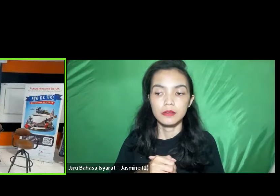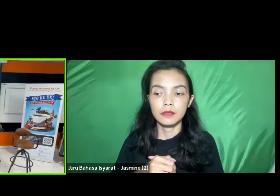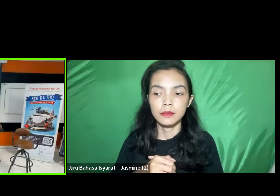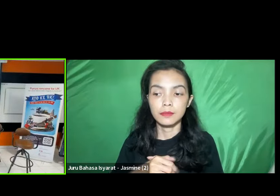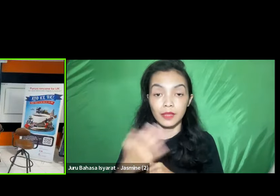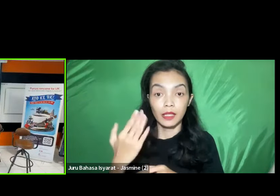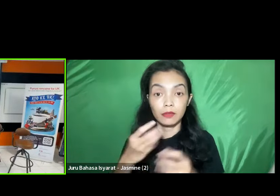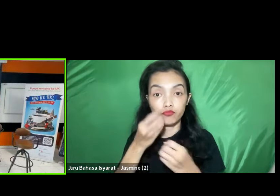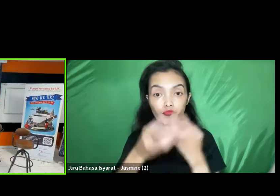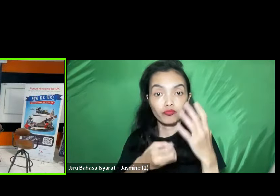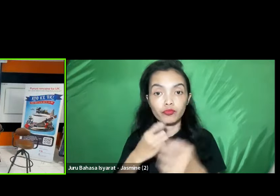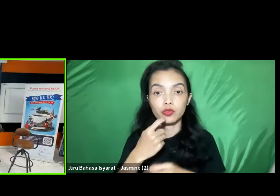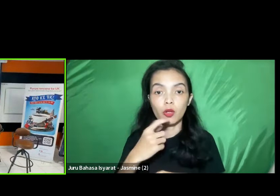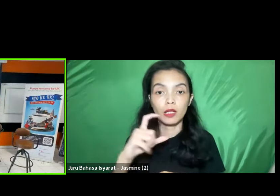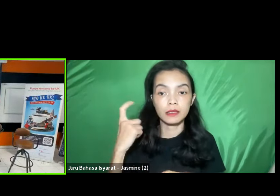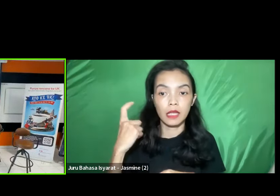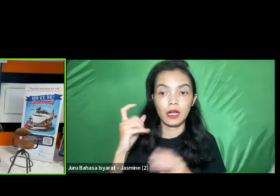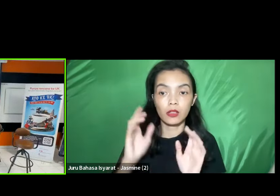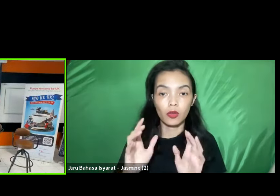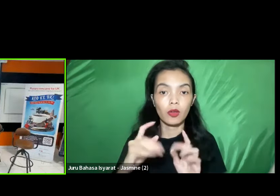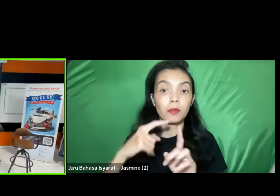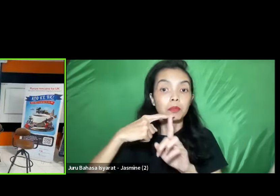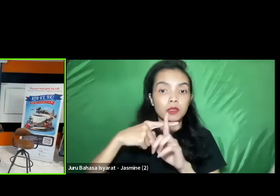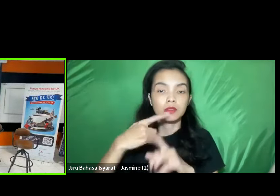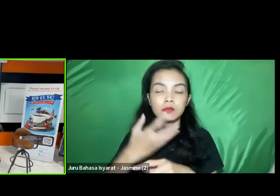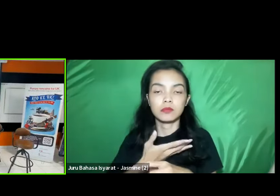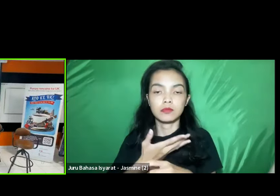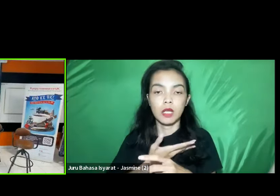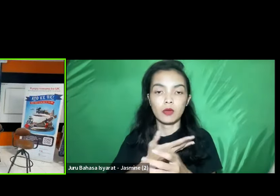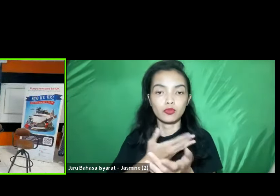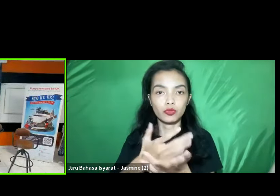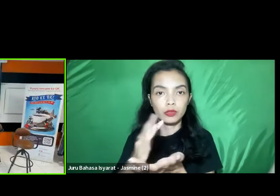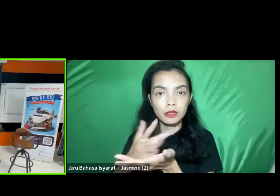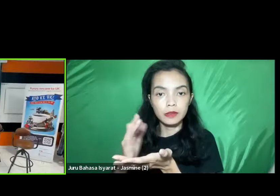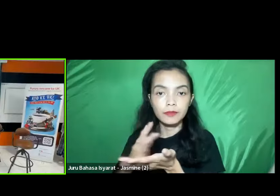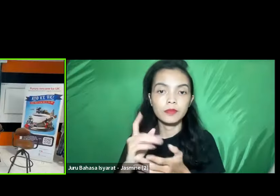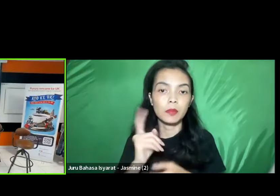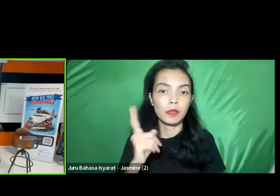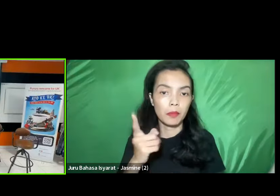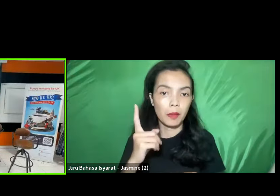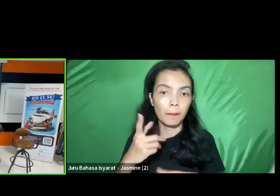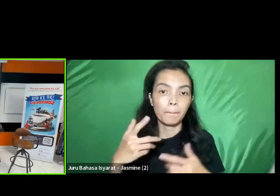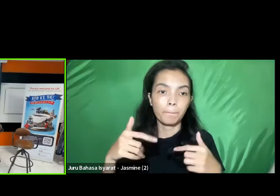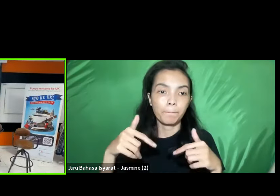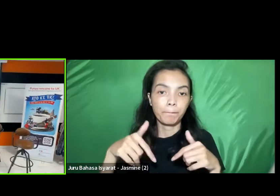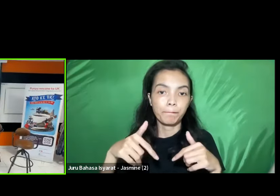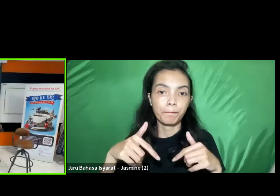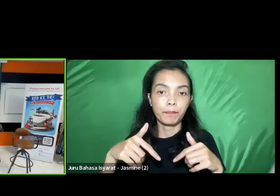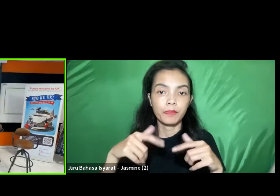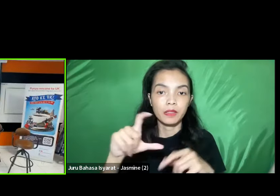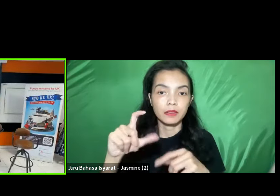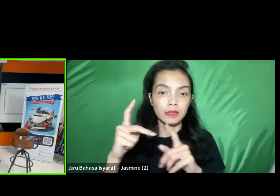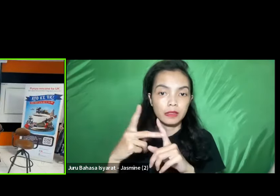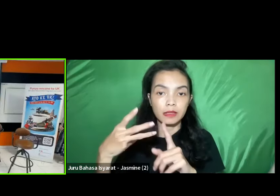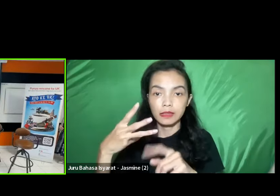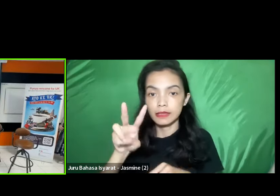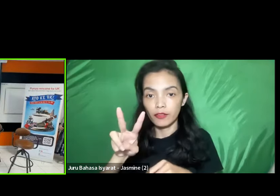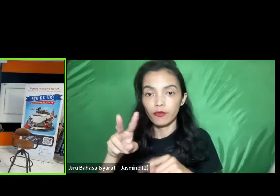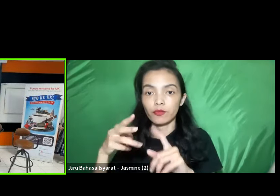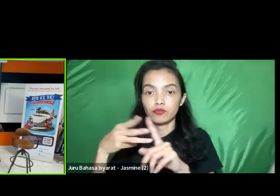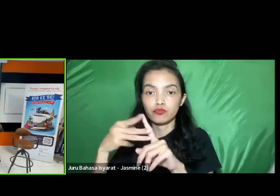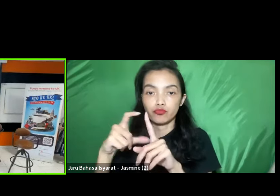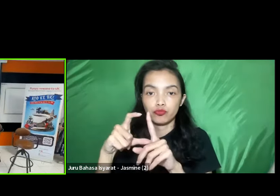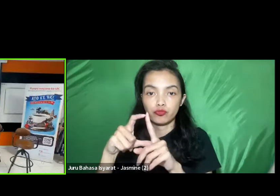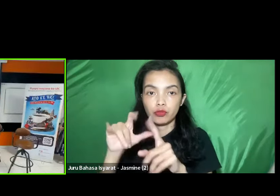engnya eh saya juga mau share Kenapa sih kita ngelakuin Kenapa sih kita e buat eh chef Bu ini tadi kan Mas Rangga